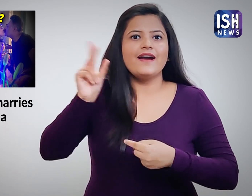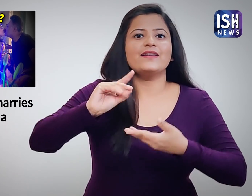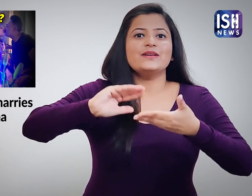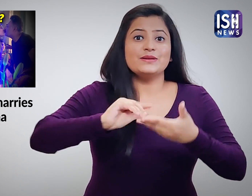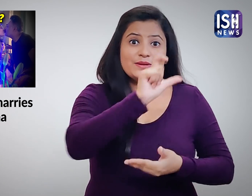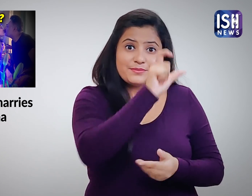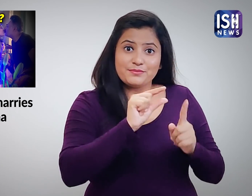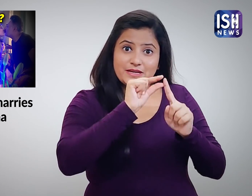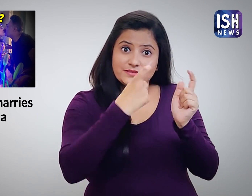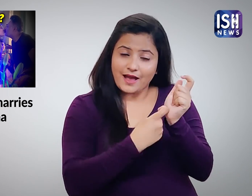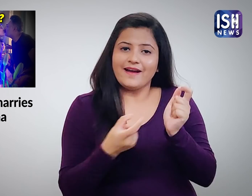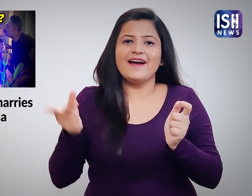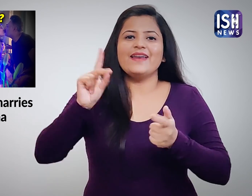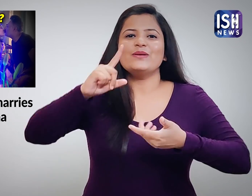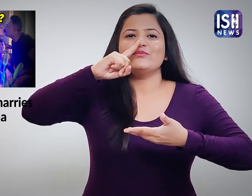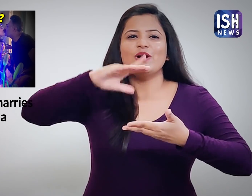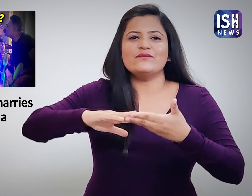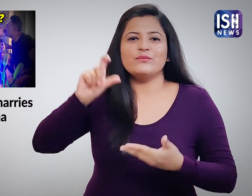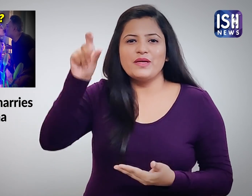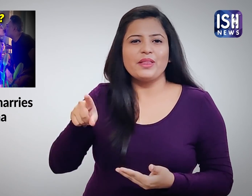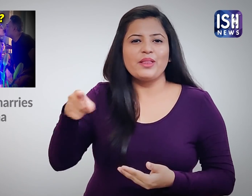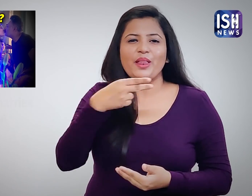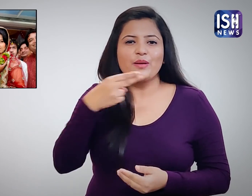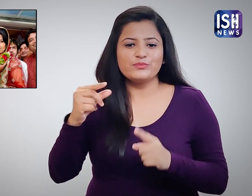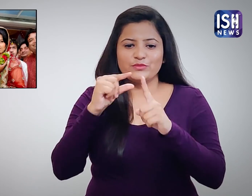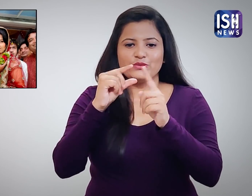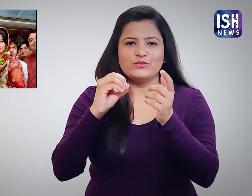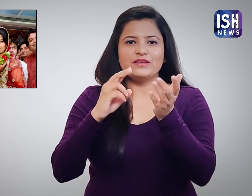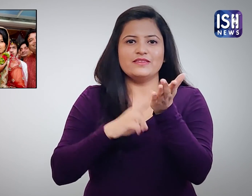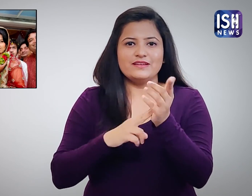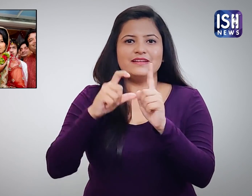में रांच ने डांस कोरियोग्राफर पोनी वर्मा से शादी